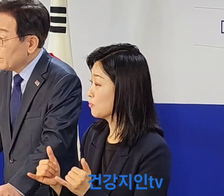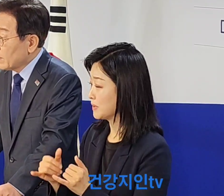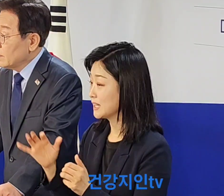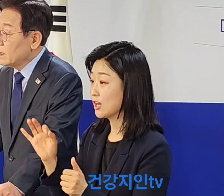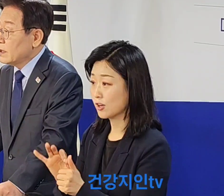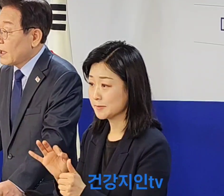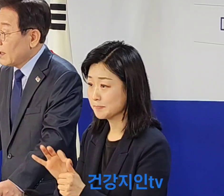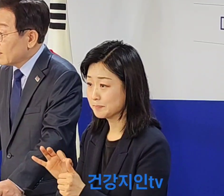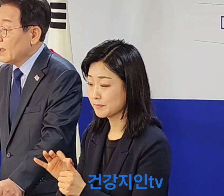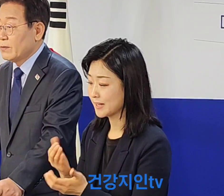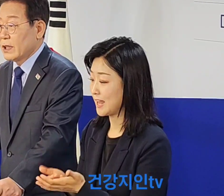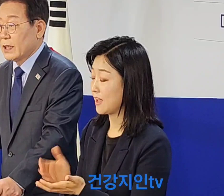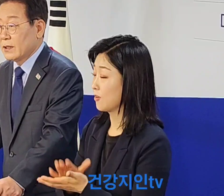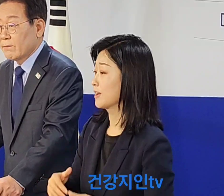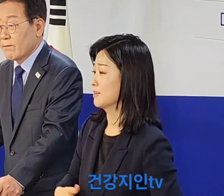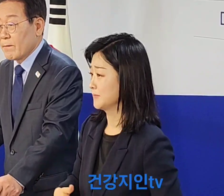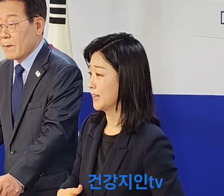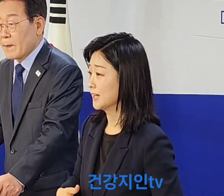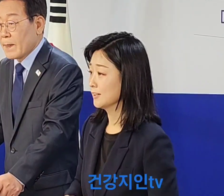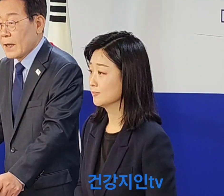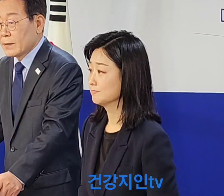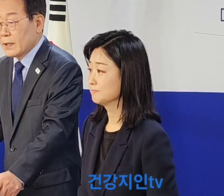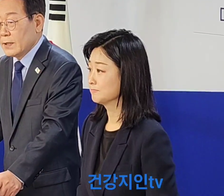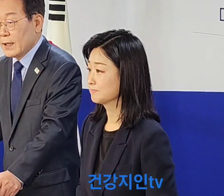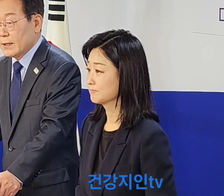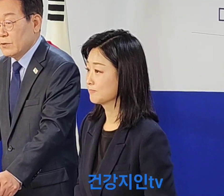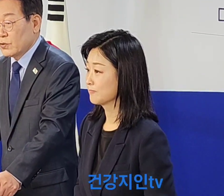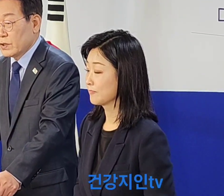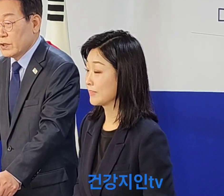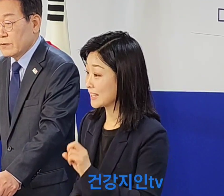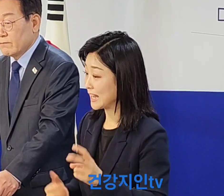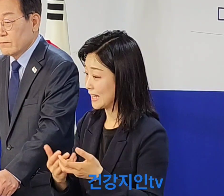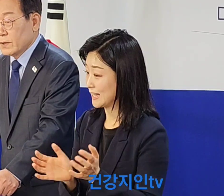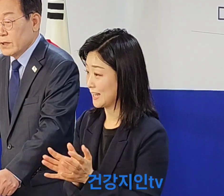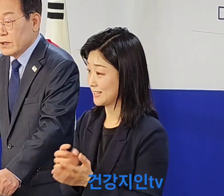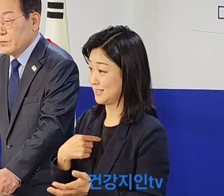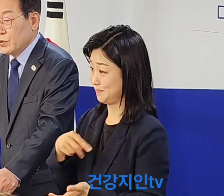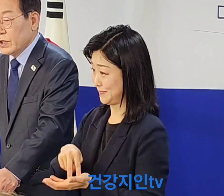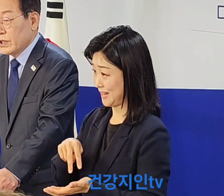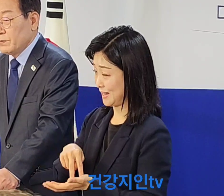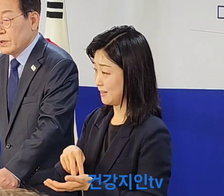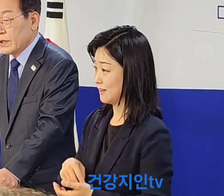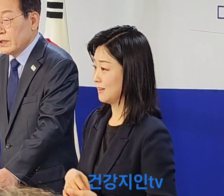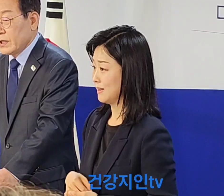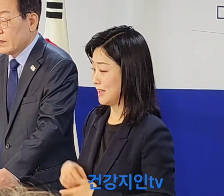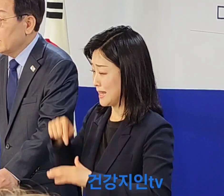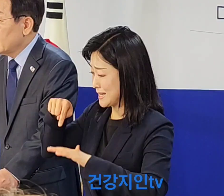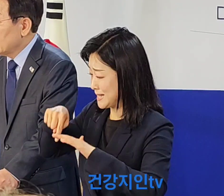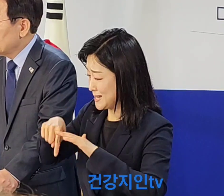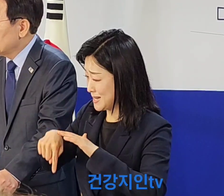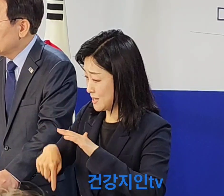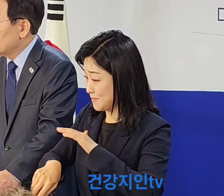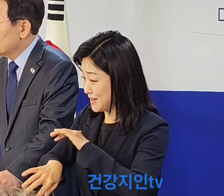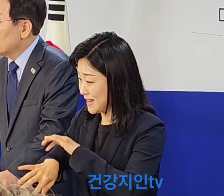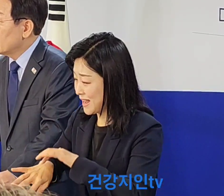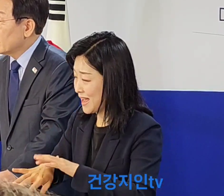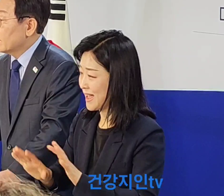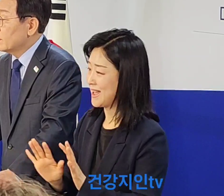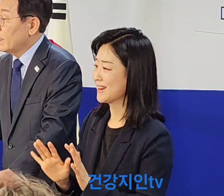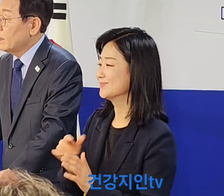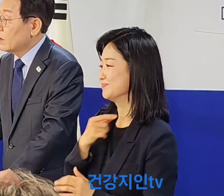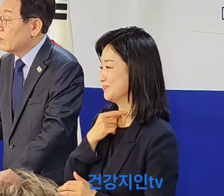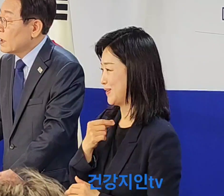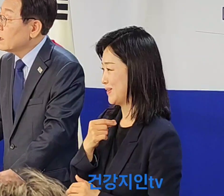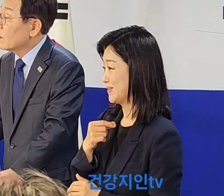국민연금도 지금 반드시 개혁해야 합니다. 사실 야당으로서는 이 문제에 깊이 끼지 않는 게